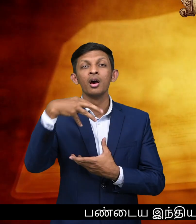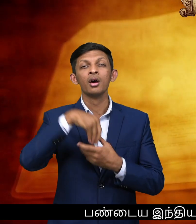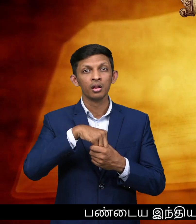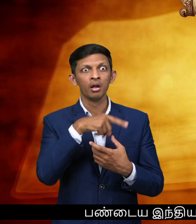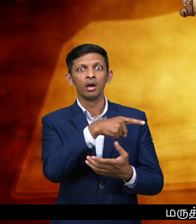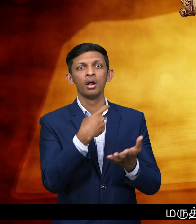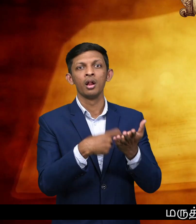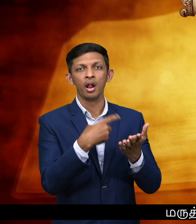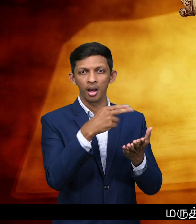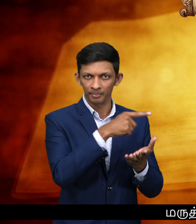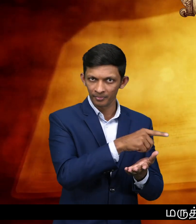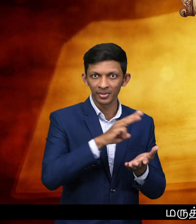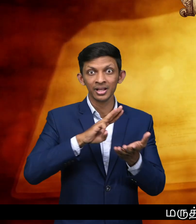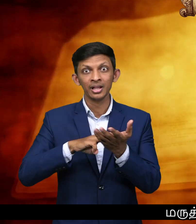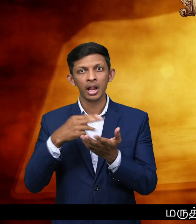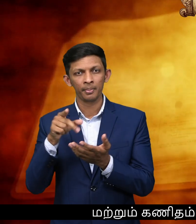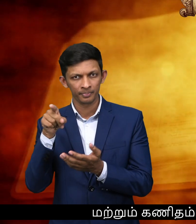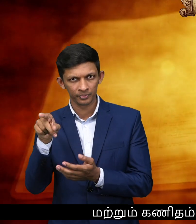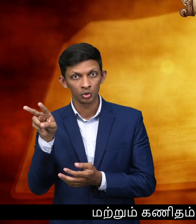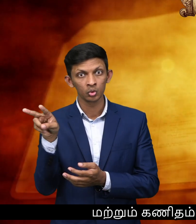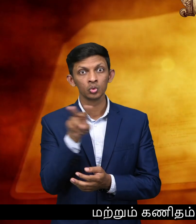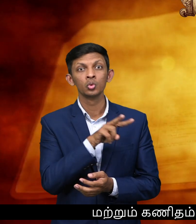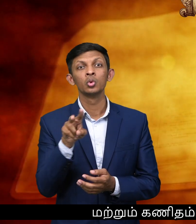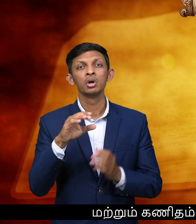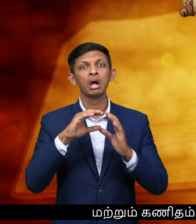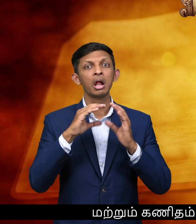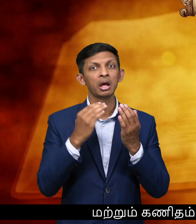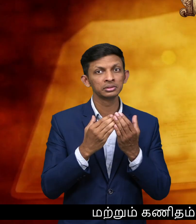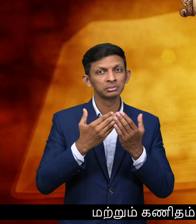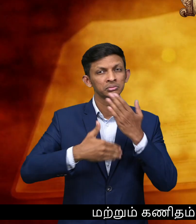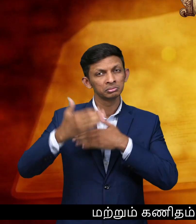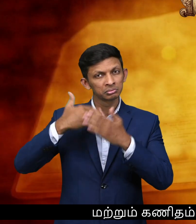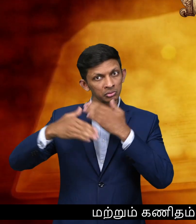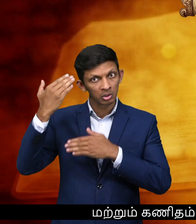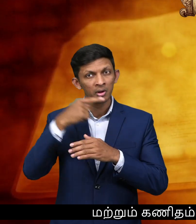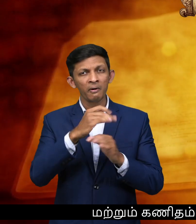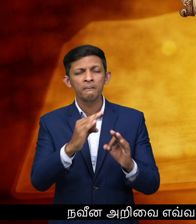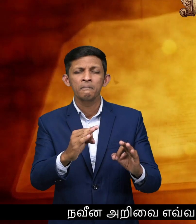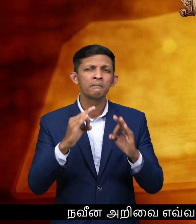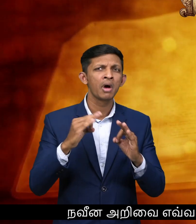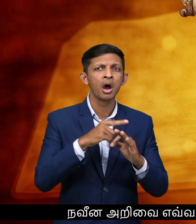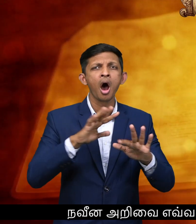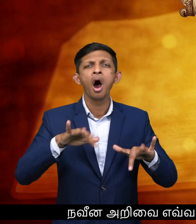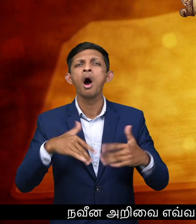இலக்கியங்களை பற்றியும், மருத்துவம், வானியல் மற்றும் கணிதம் பற்றிய ஆரம்பகால நூல்கள்